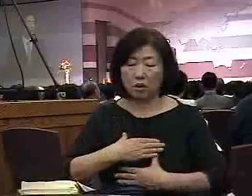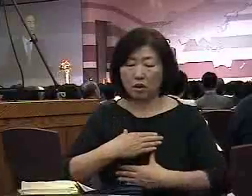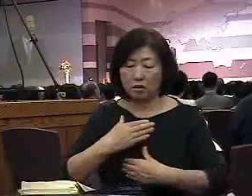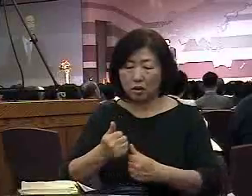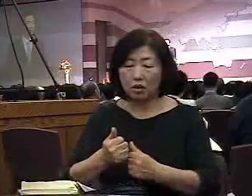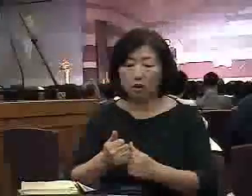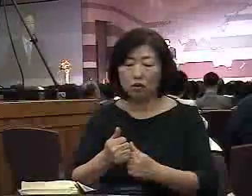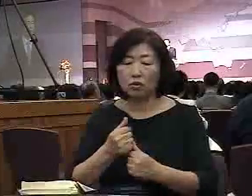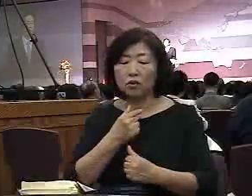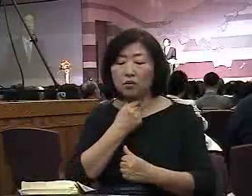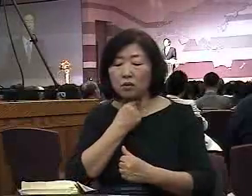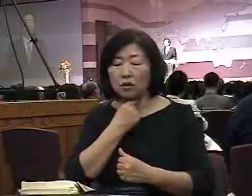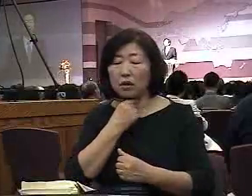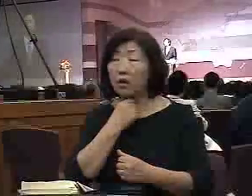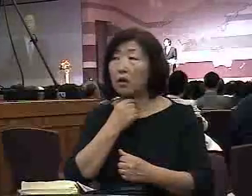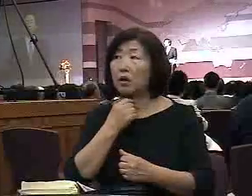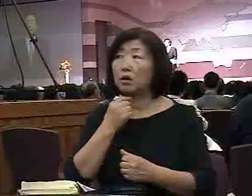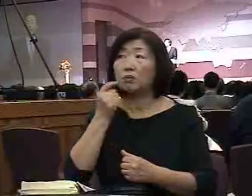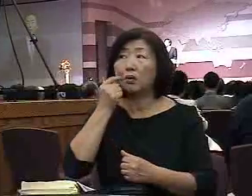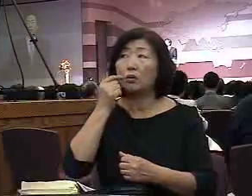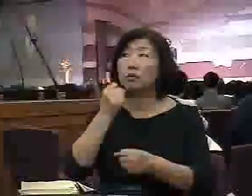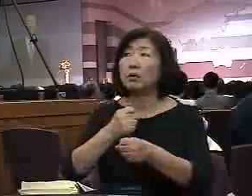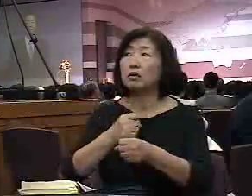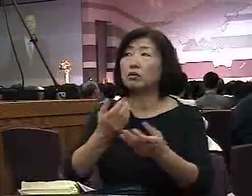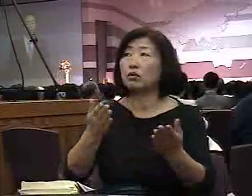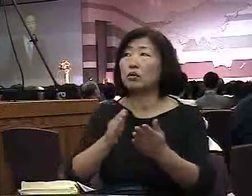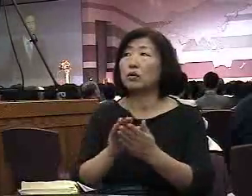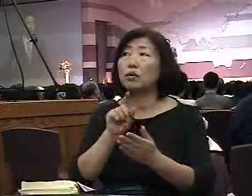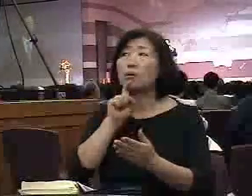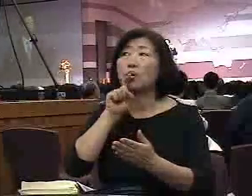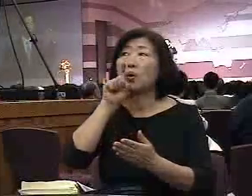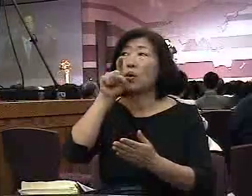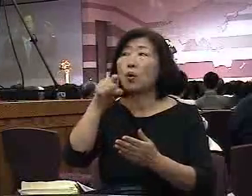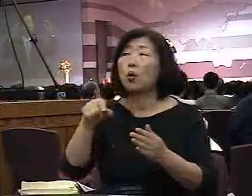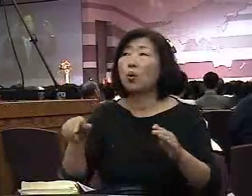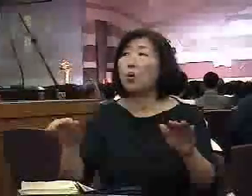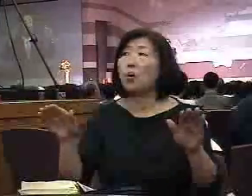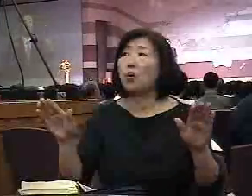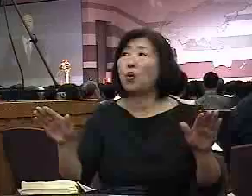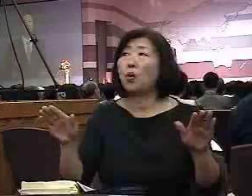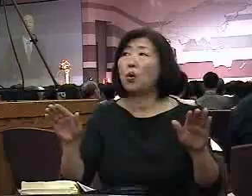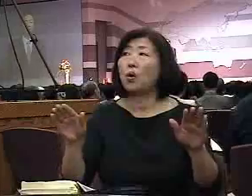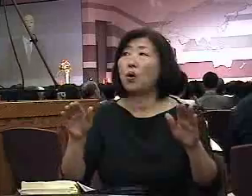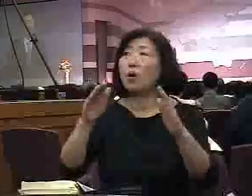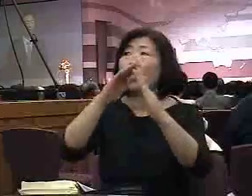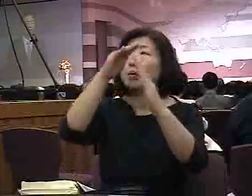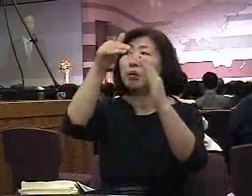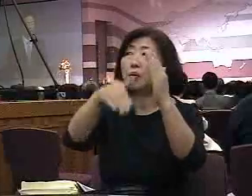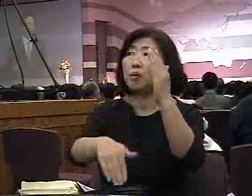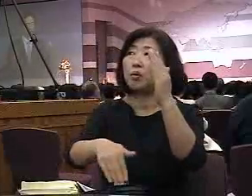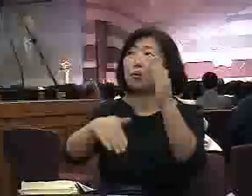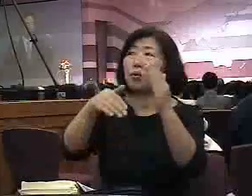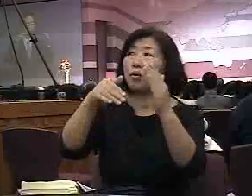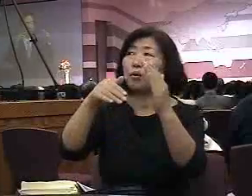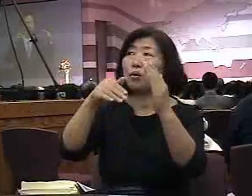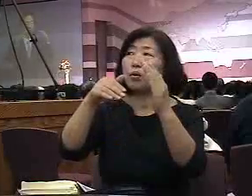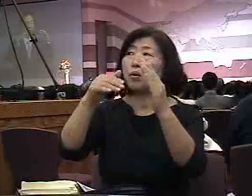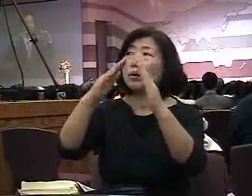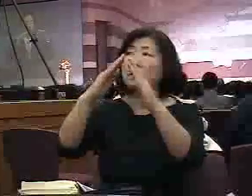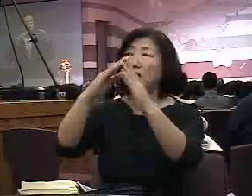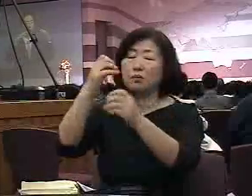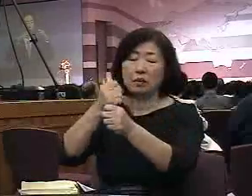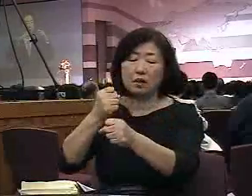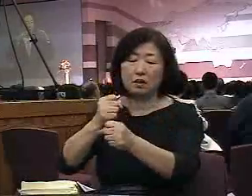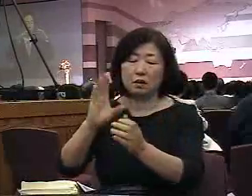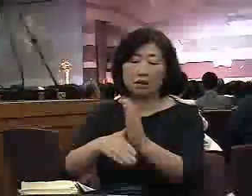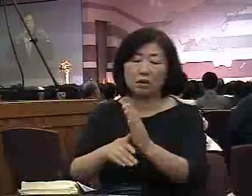때가 있습니다. 우리가 잘 아는 독수리 예화를 보면 독수리가 높은 절벽에 둥지를 만들 때 그 둥지를